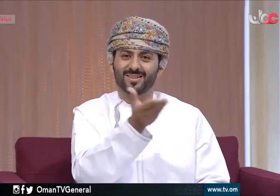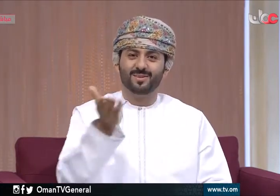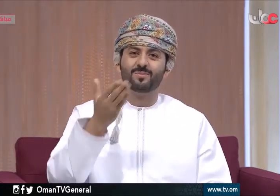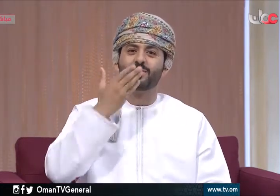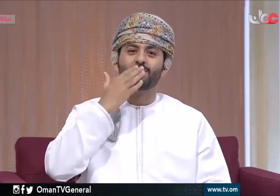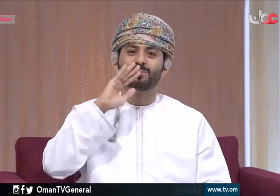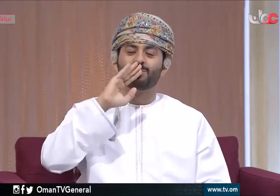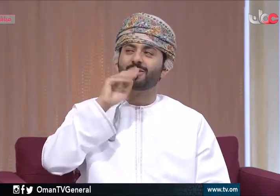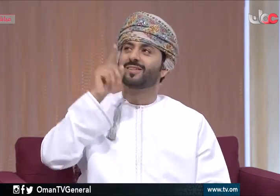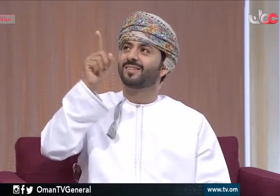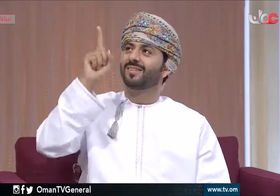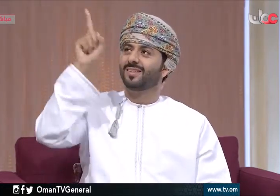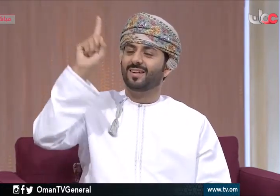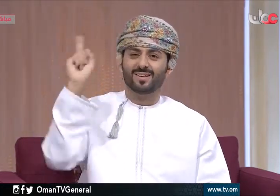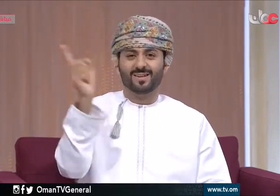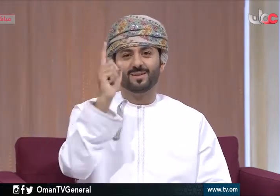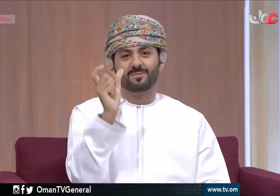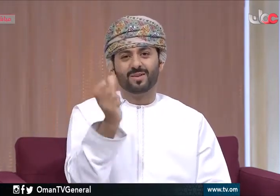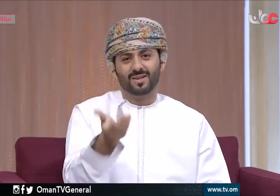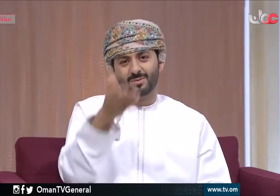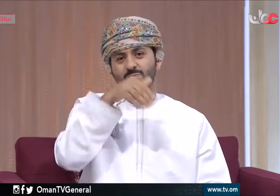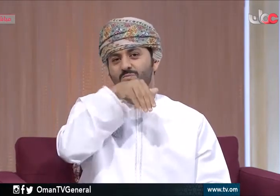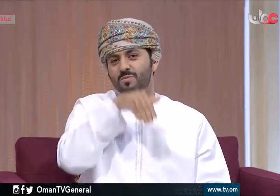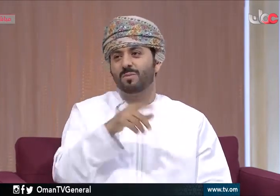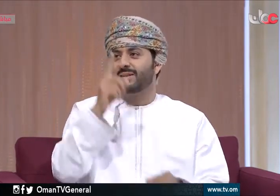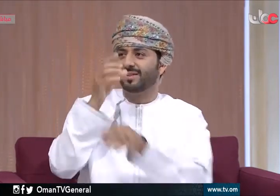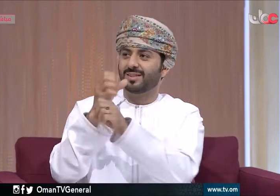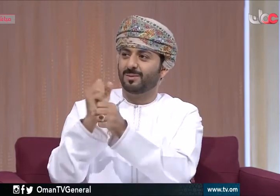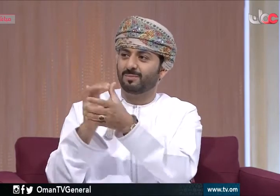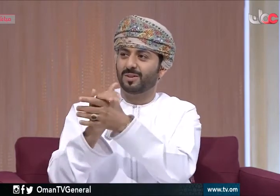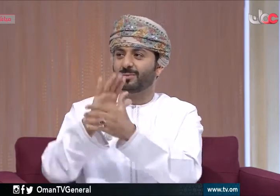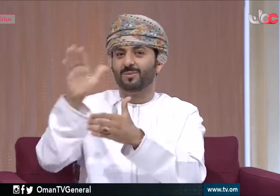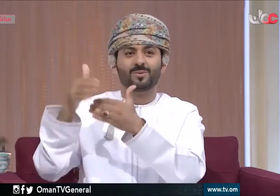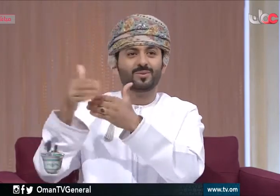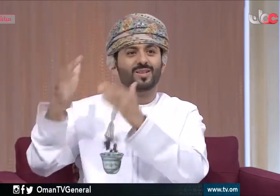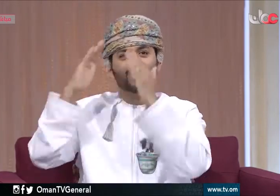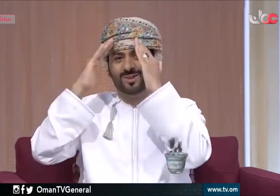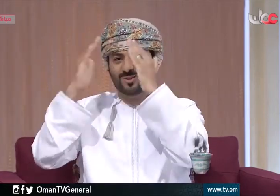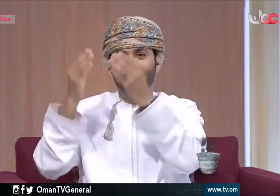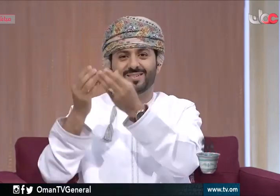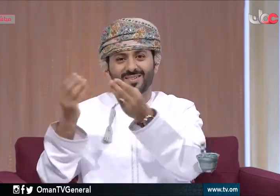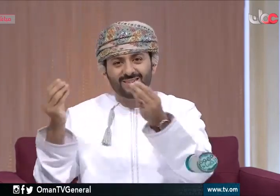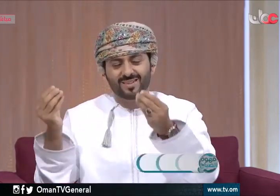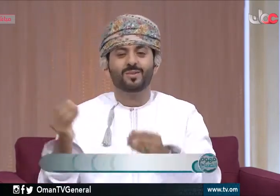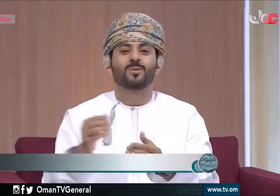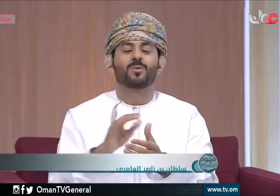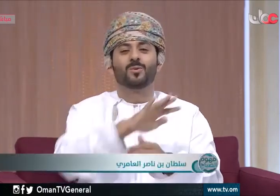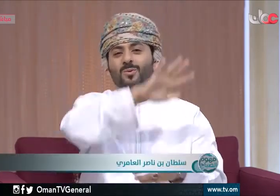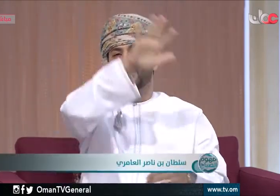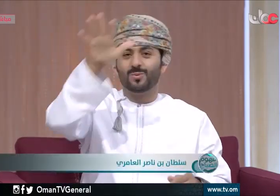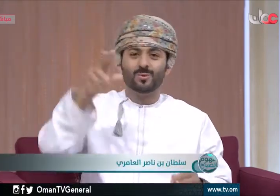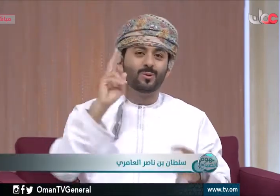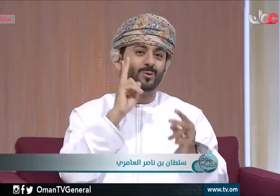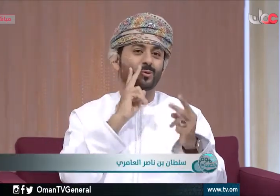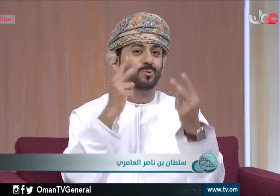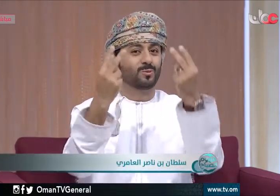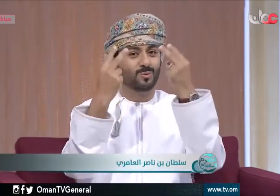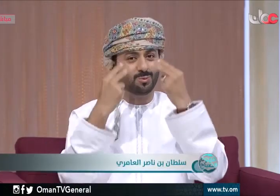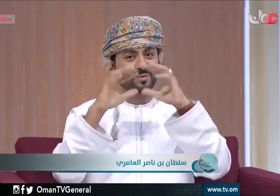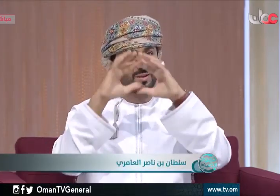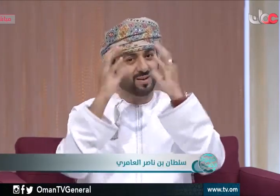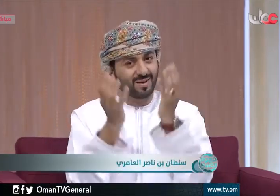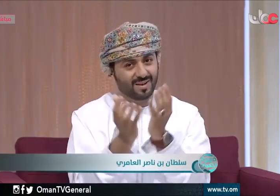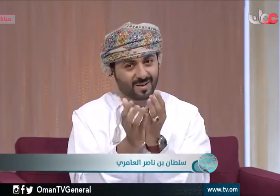بسم الله الرحمن الرحيم، الحمد لله رب العالمين، والصلاة والسلام على سيدنا محمد وعلى آله وصحبه